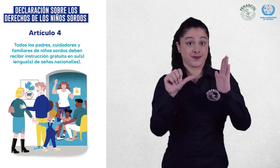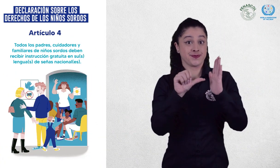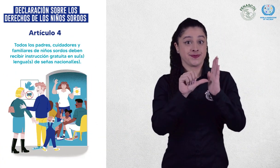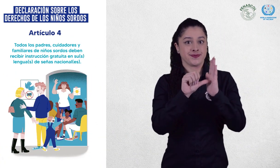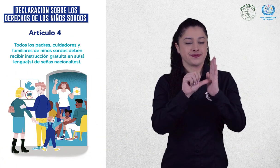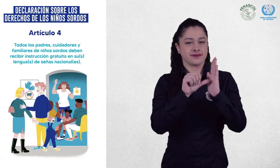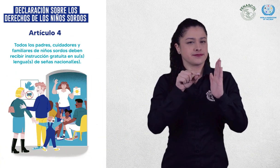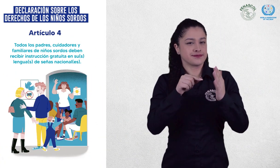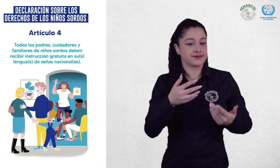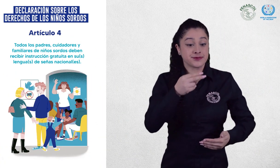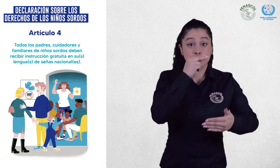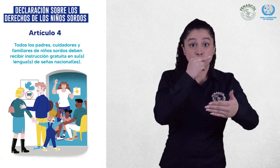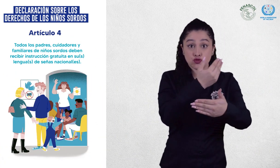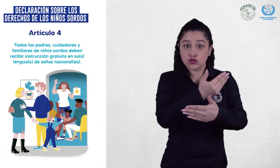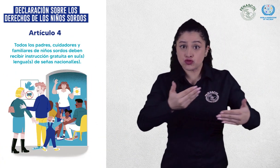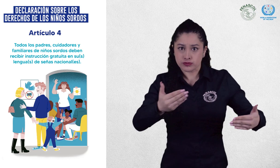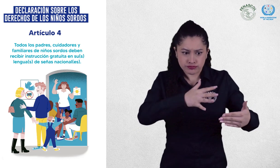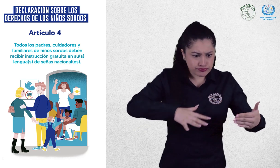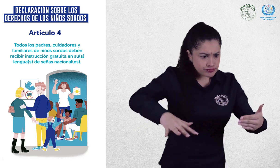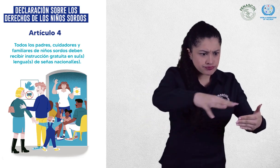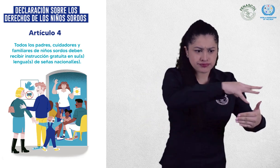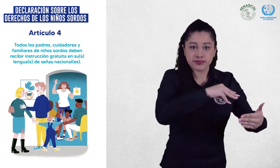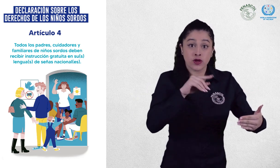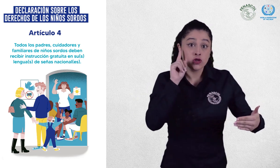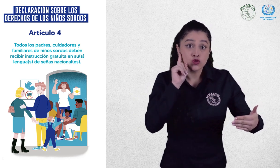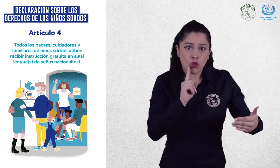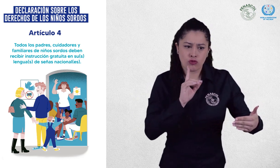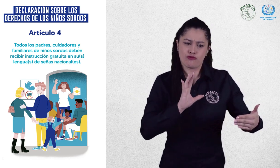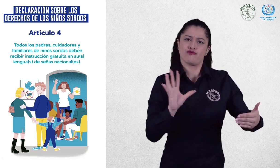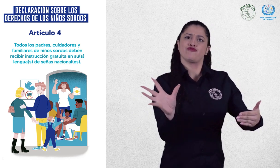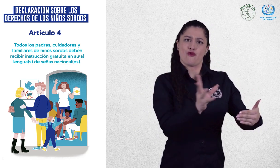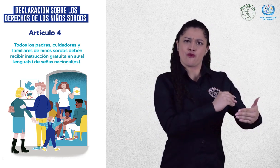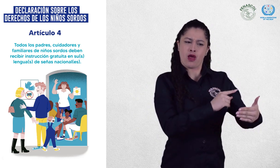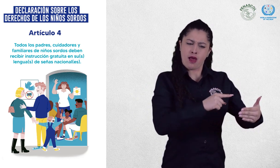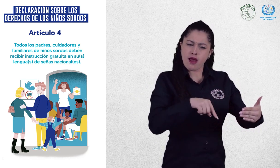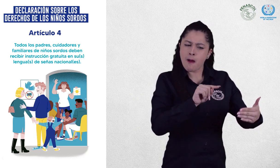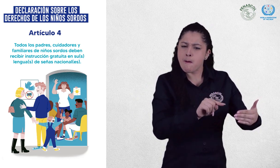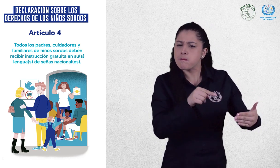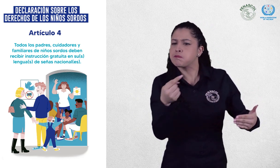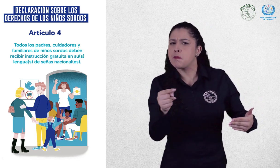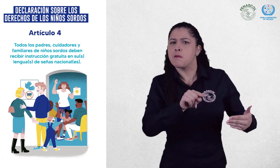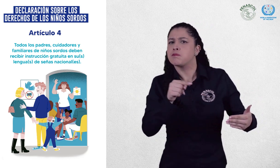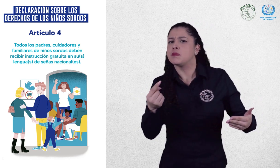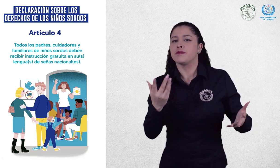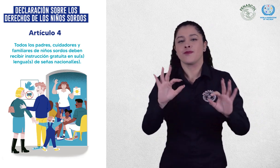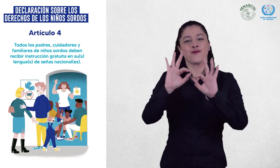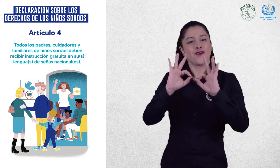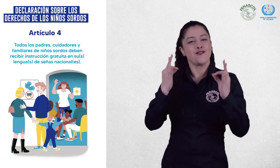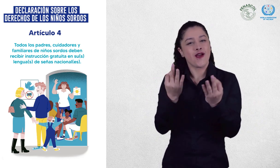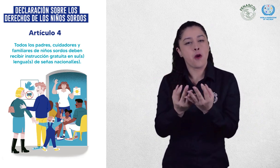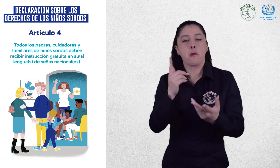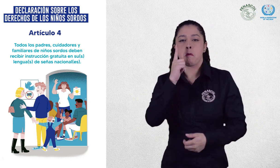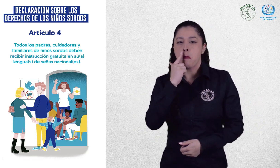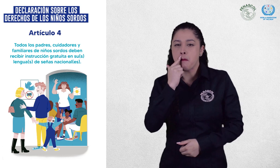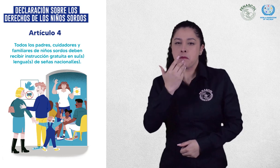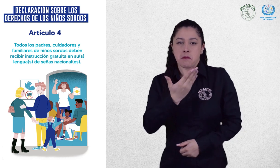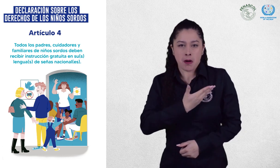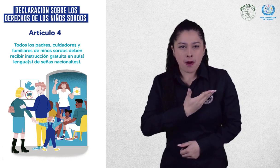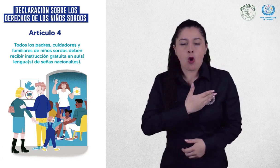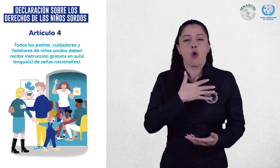Artículo 4. Todos los padres, cuidadores y familiares de niños sordos deben recibir